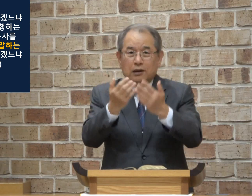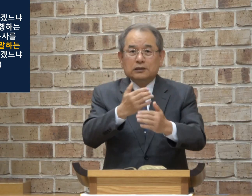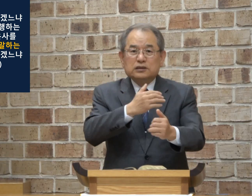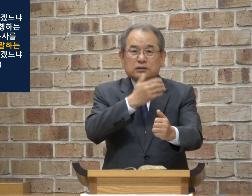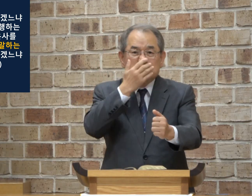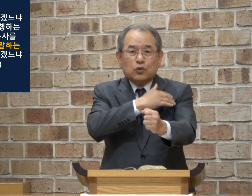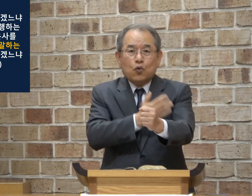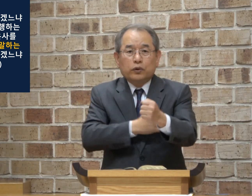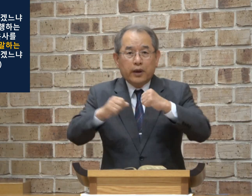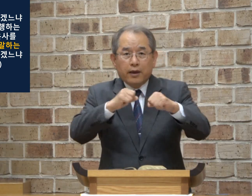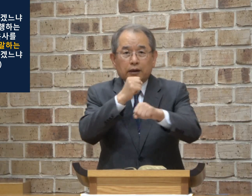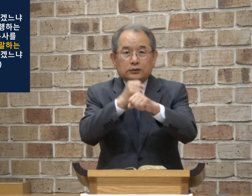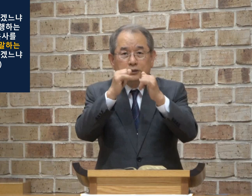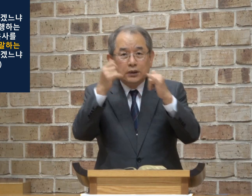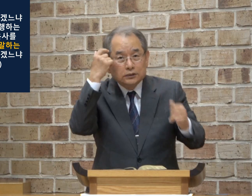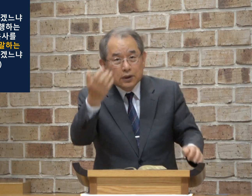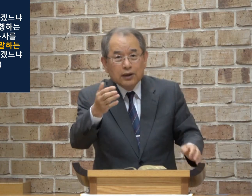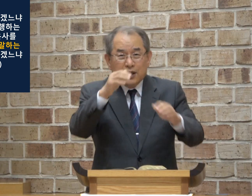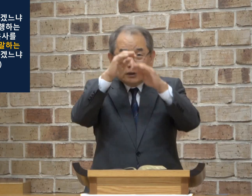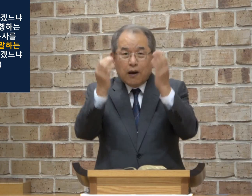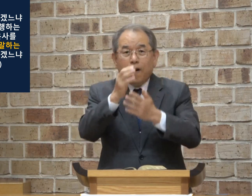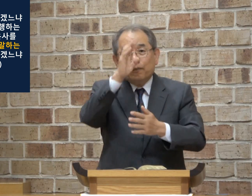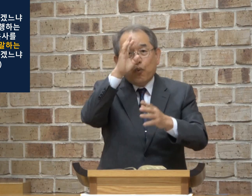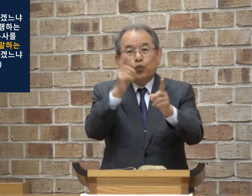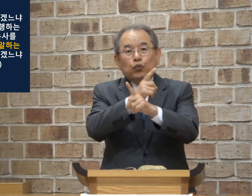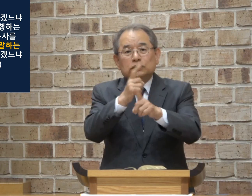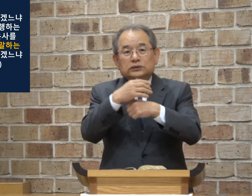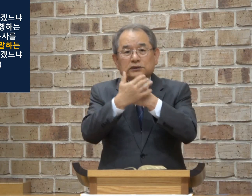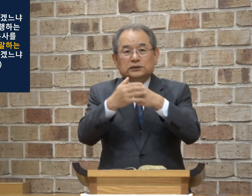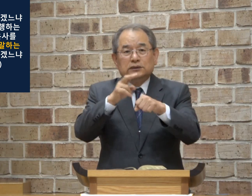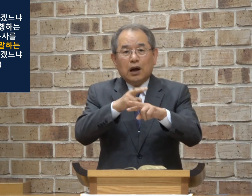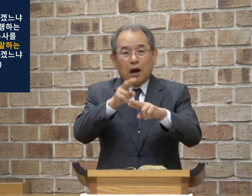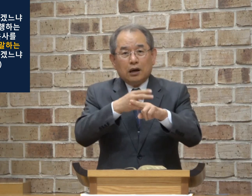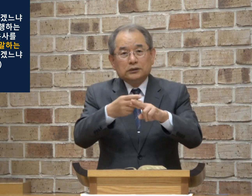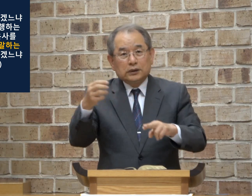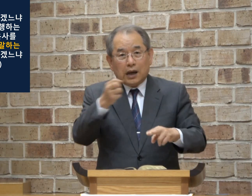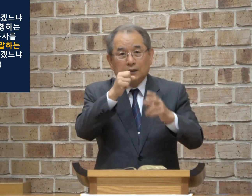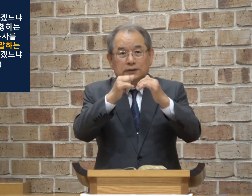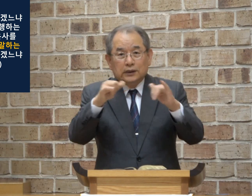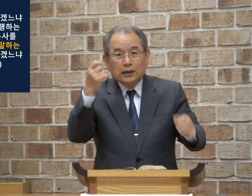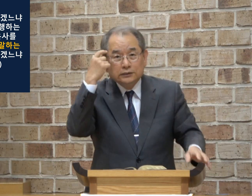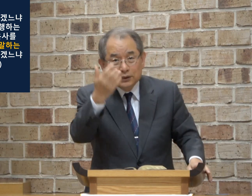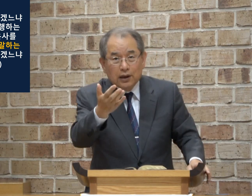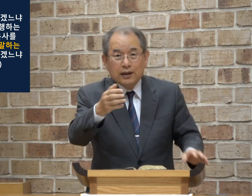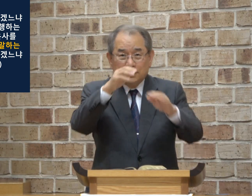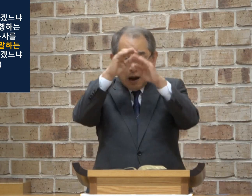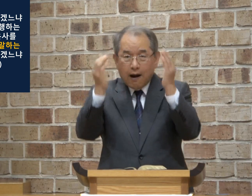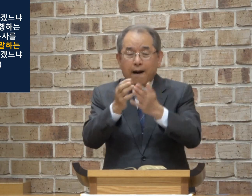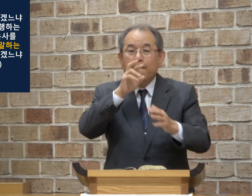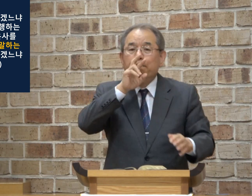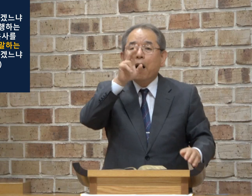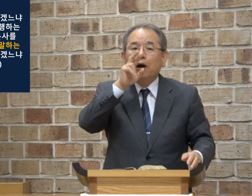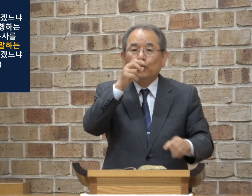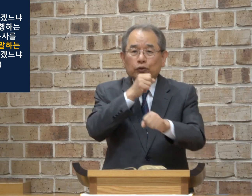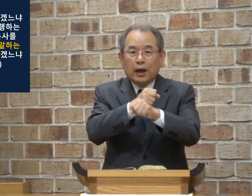교사이겠느냐, 다 은사를 베팅하는 자이겠느냐, 병 고치는 은사를 가진 자이겠느냐, 다 방언을 말하는